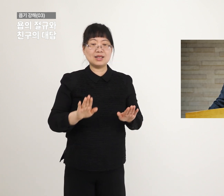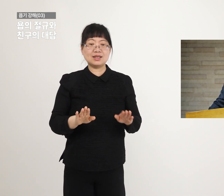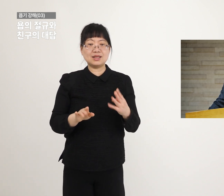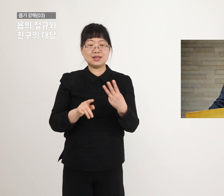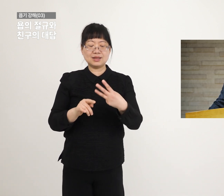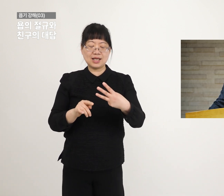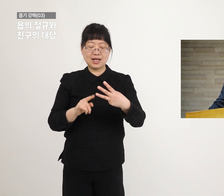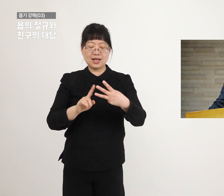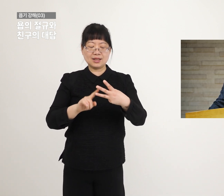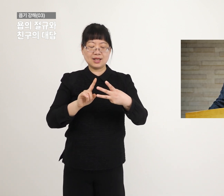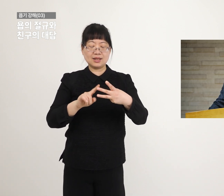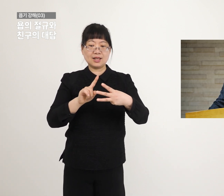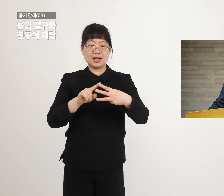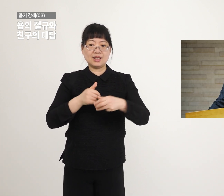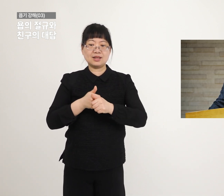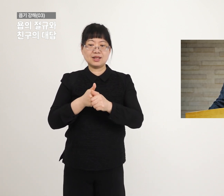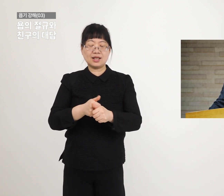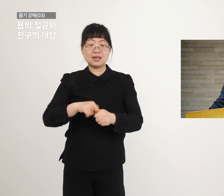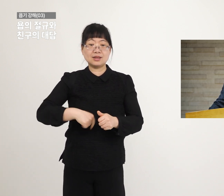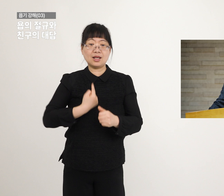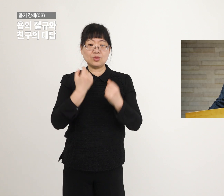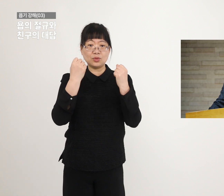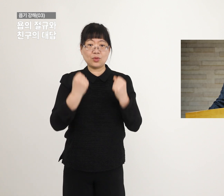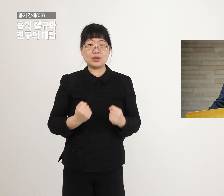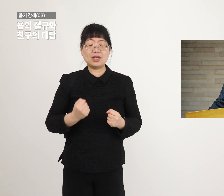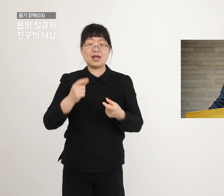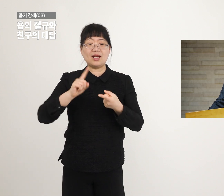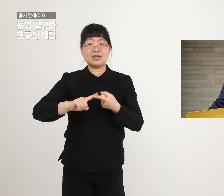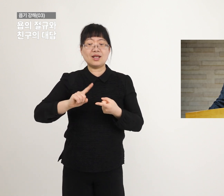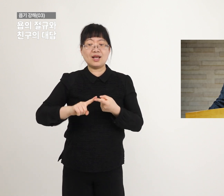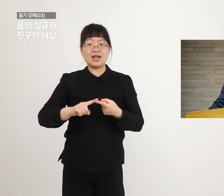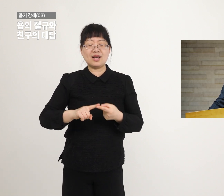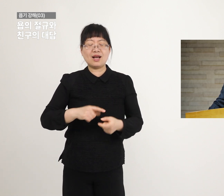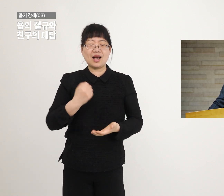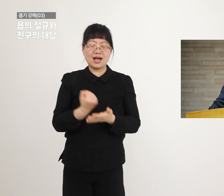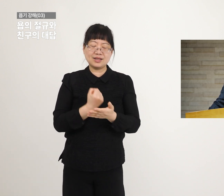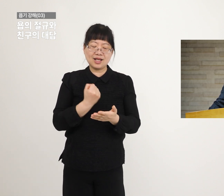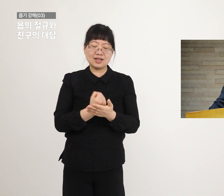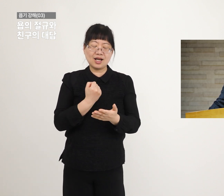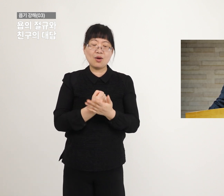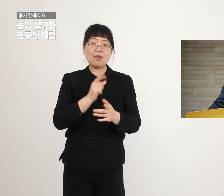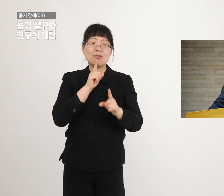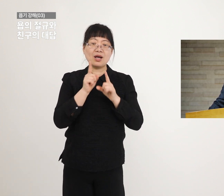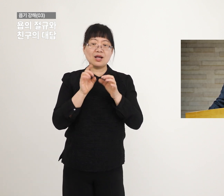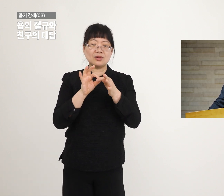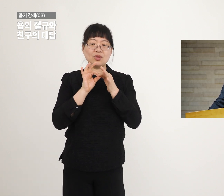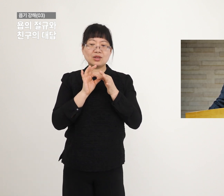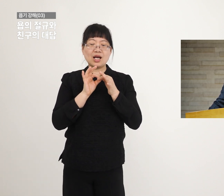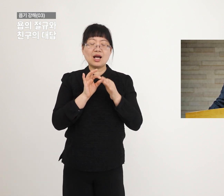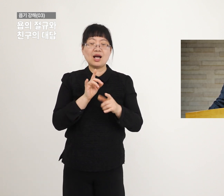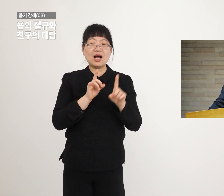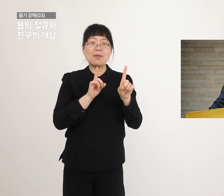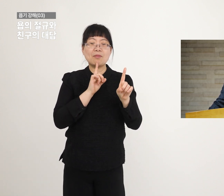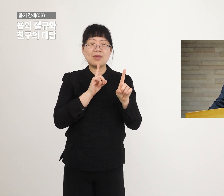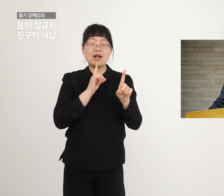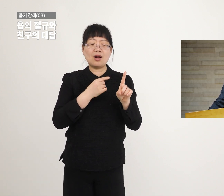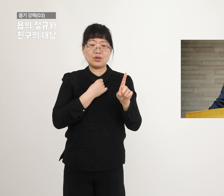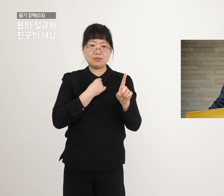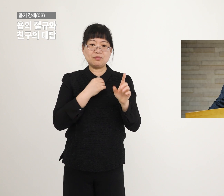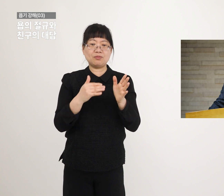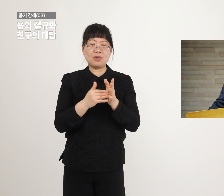세 단계에 걸친 자기 존재에 대한 탄식을 통해서 딱 한마디 하고 싶은